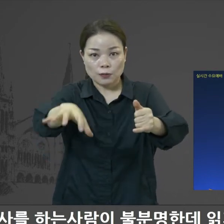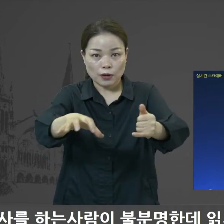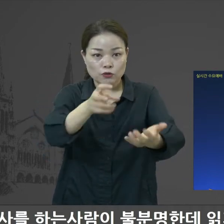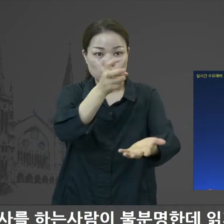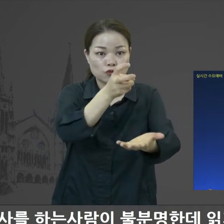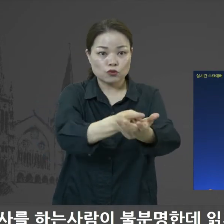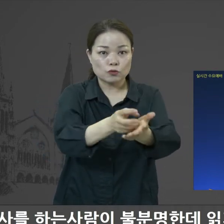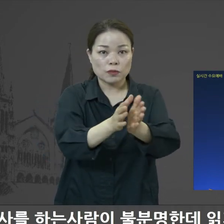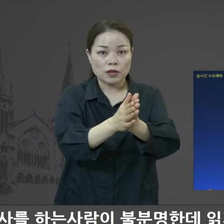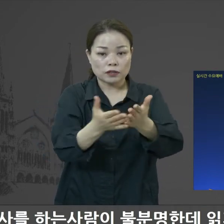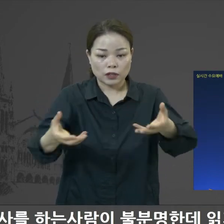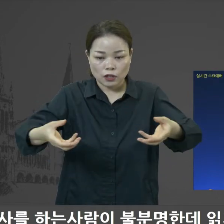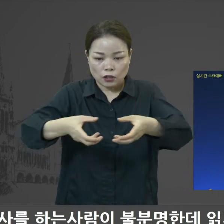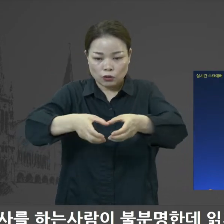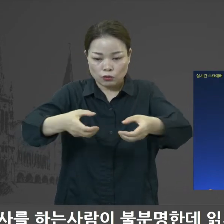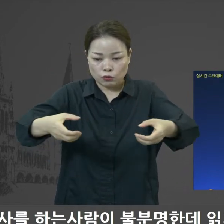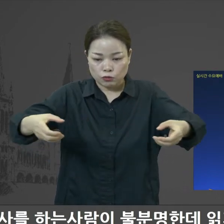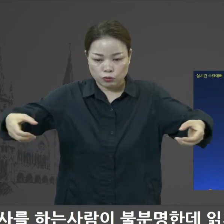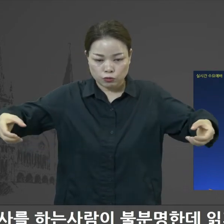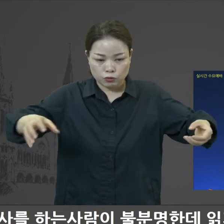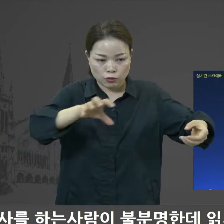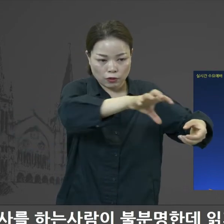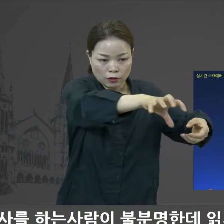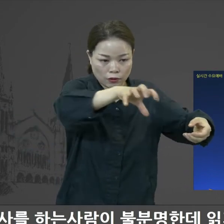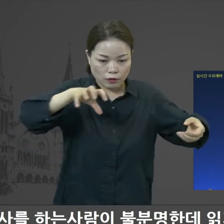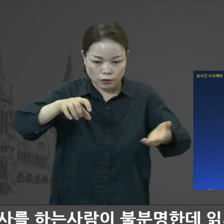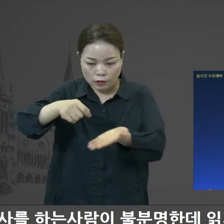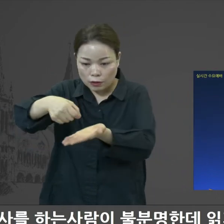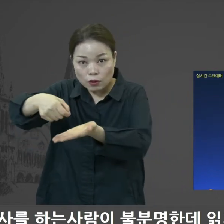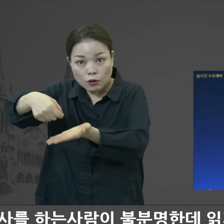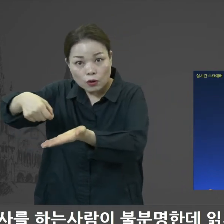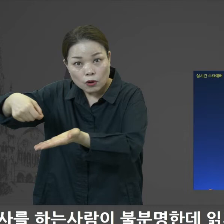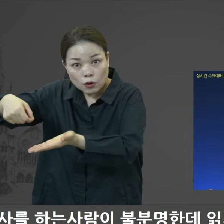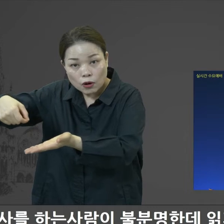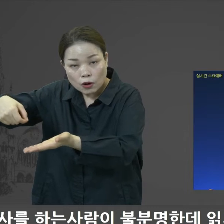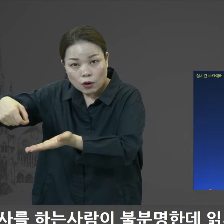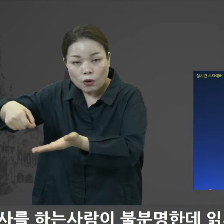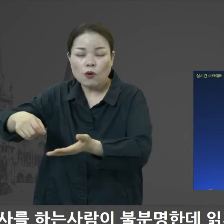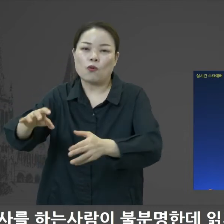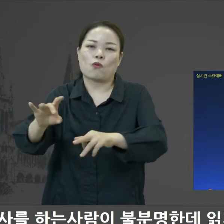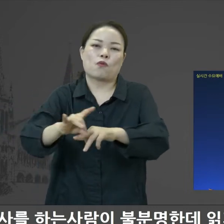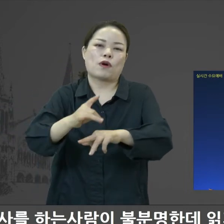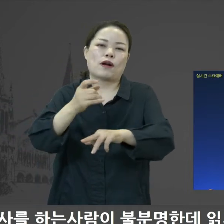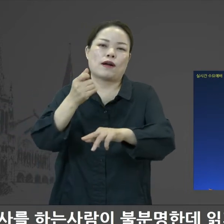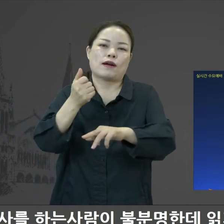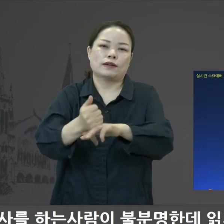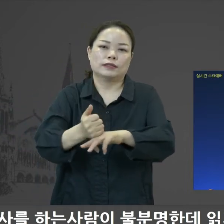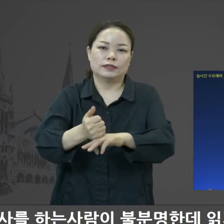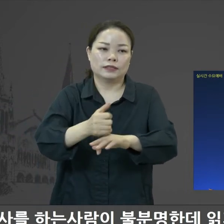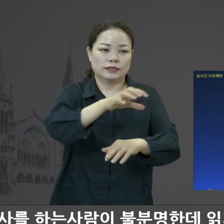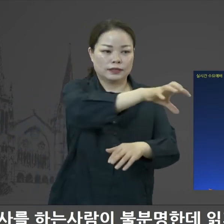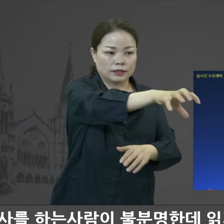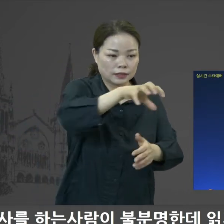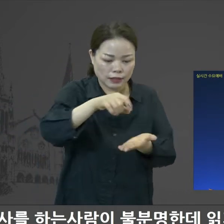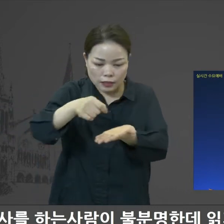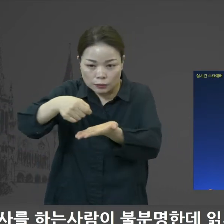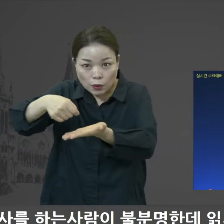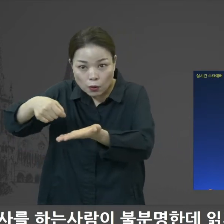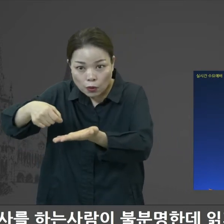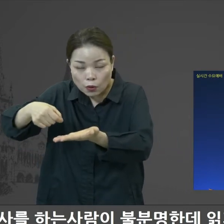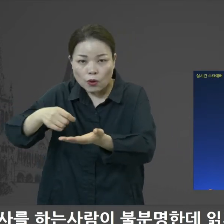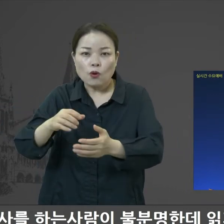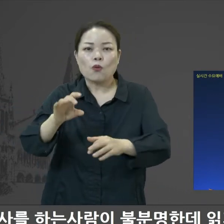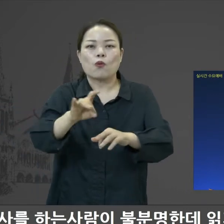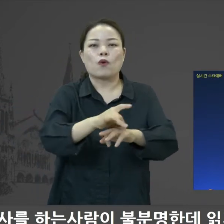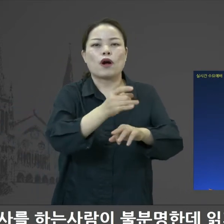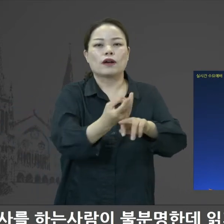율법을 두루마리에 베끼시오. 누가 베끼게 되어 있죠? 왕이 베끼게 되어 있습니다. 세번역 성경도 이렇게 기록합니다.